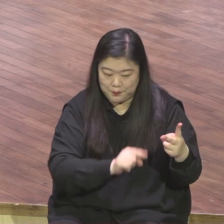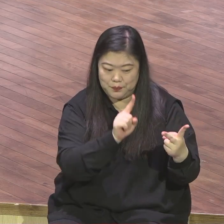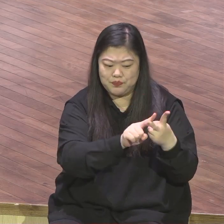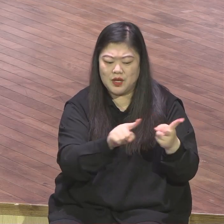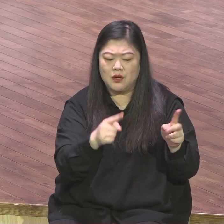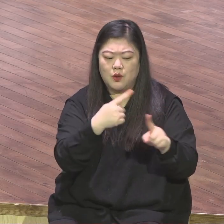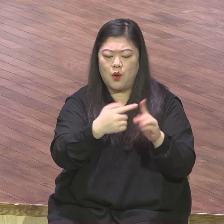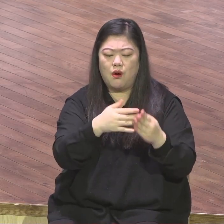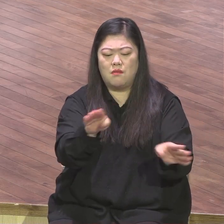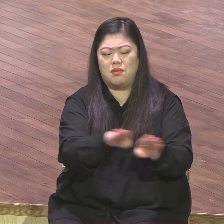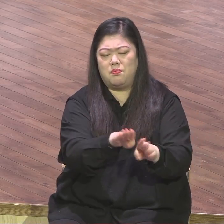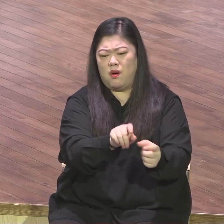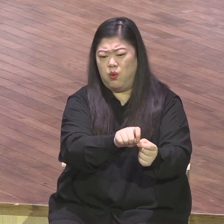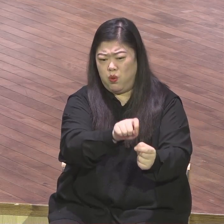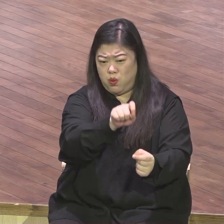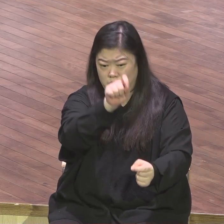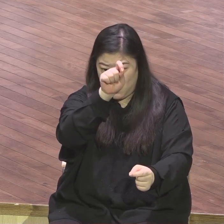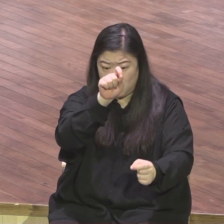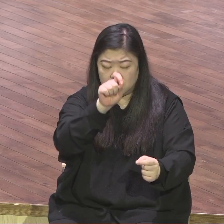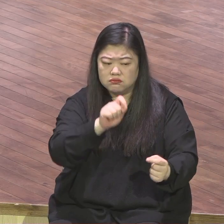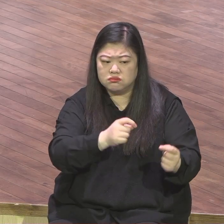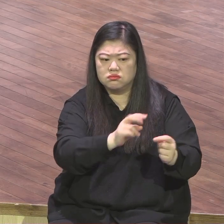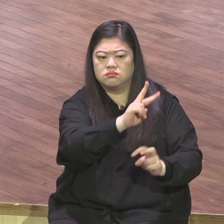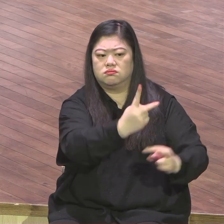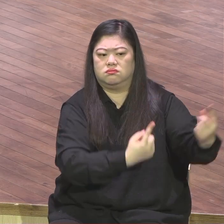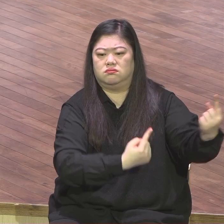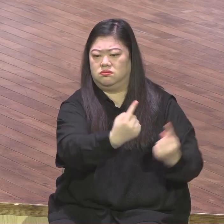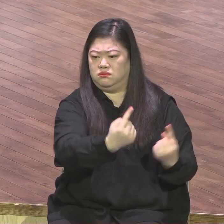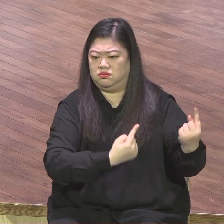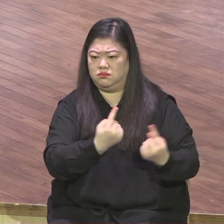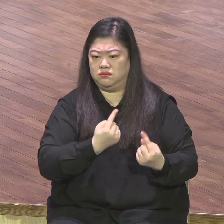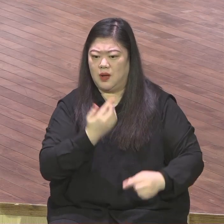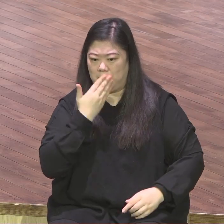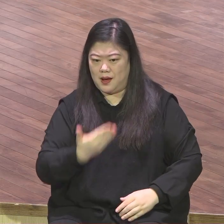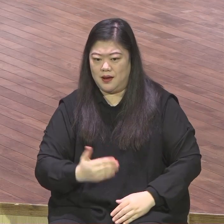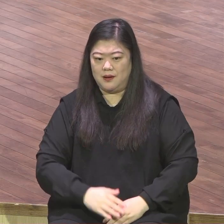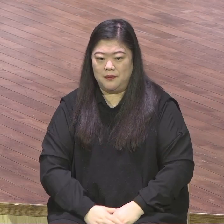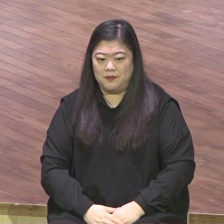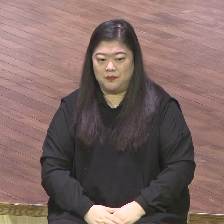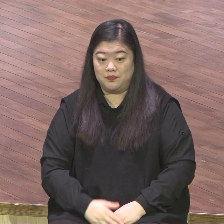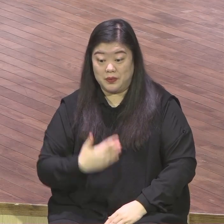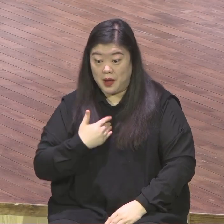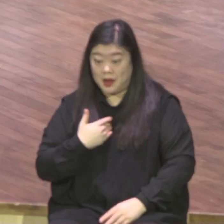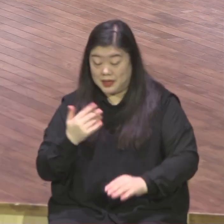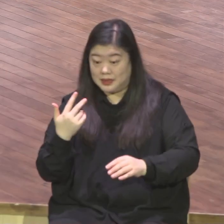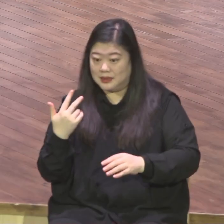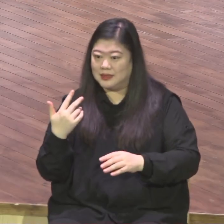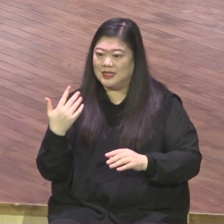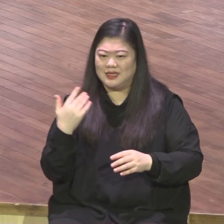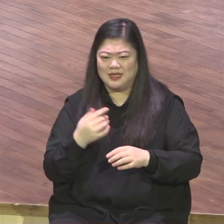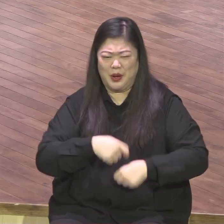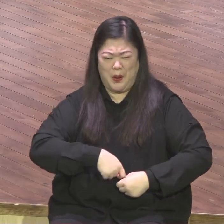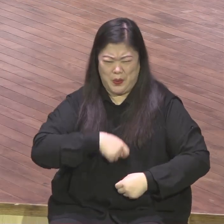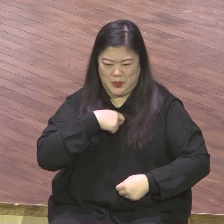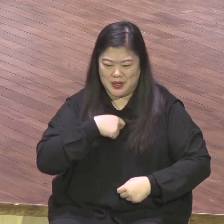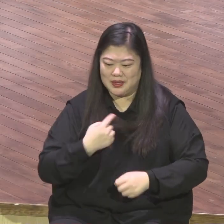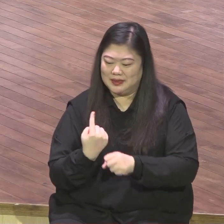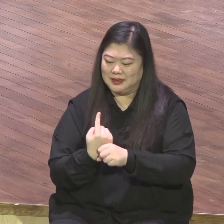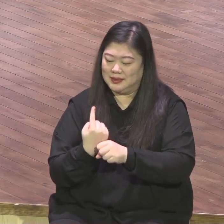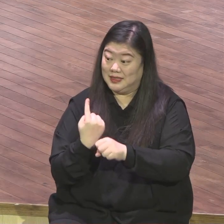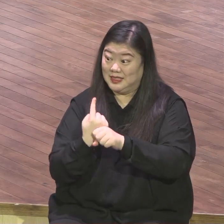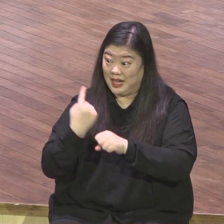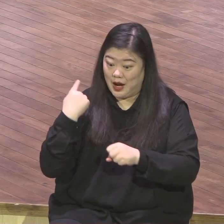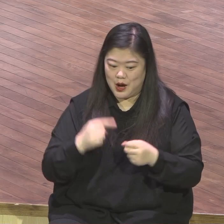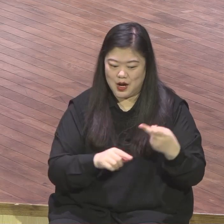있다. 벌써 이 출석이 벌써 지난주부터 분위기가 달라요. 영적으로 이번 주도 달라져 점점 살아나고